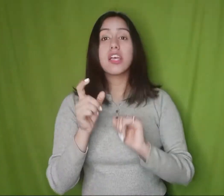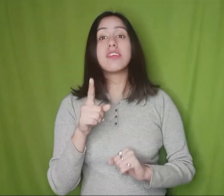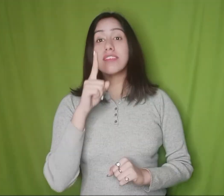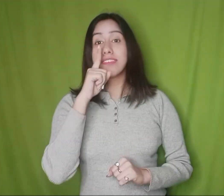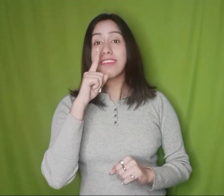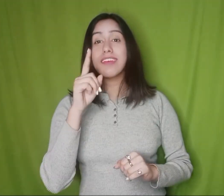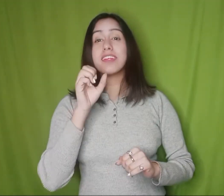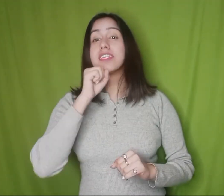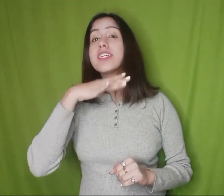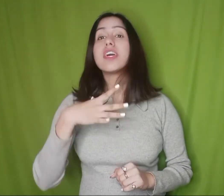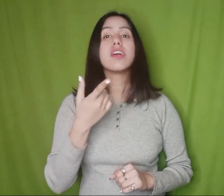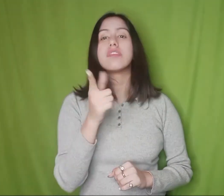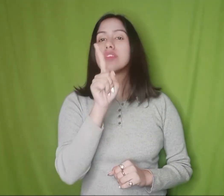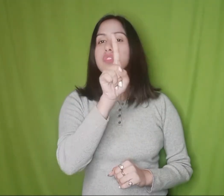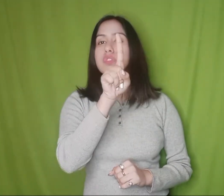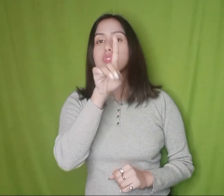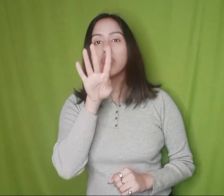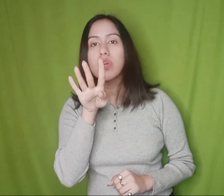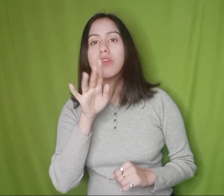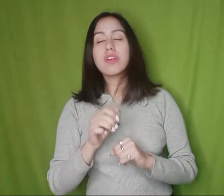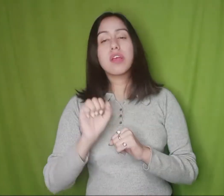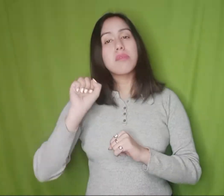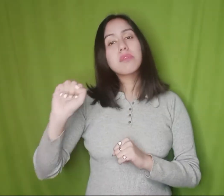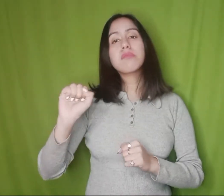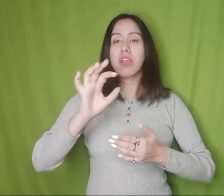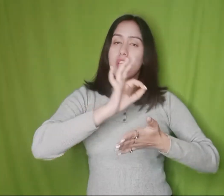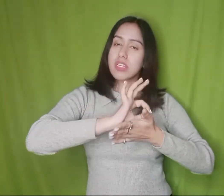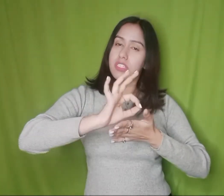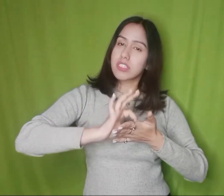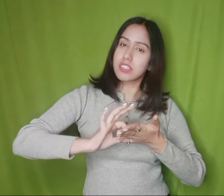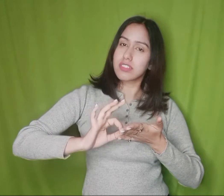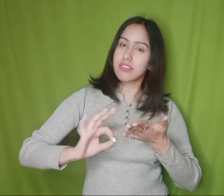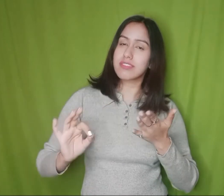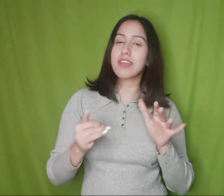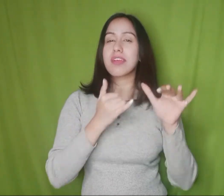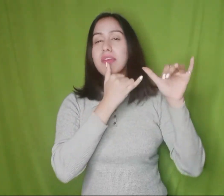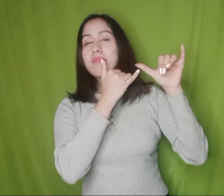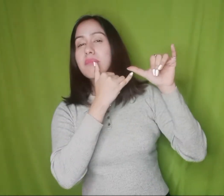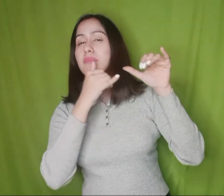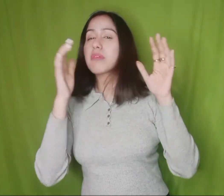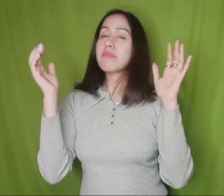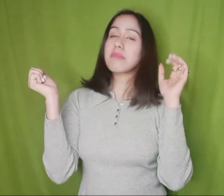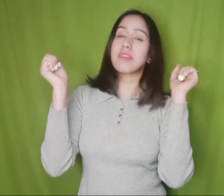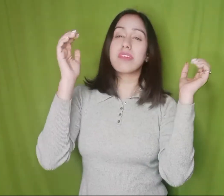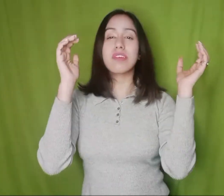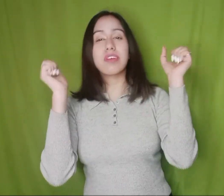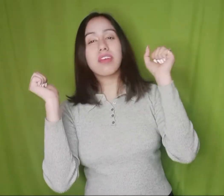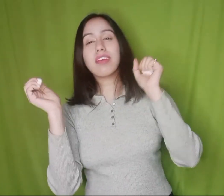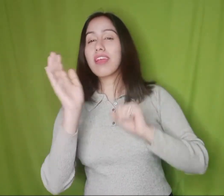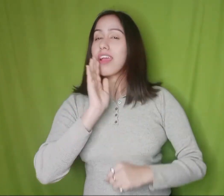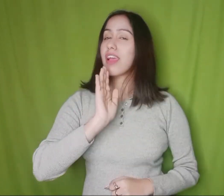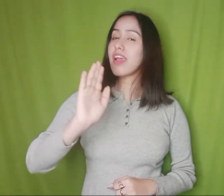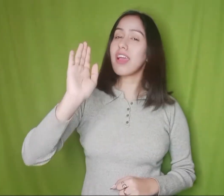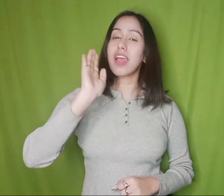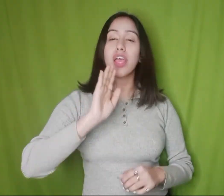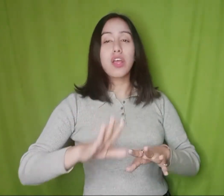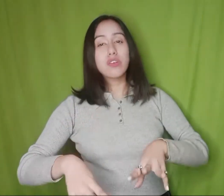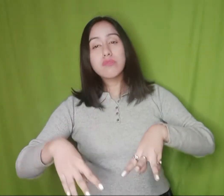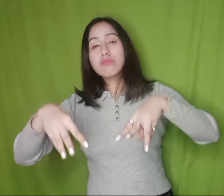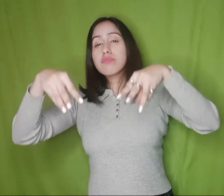के रिश्ते से कहीं ऊपर, कहीं अलग था। 14 साल की मीरा अपने लिखे भजन गाती, एक कृष्णा को